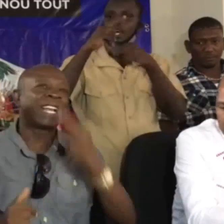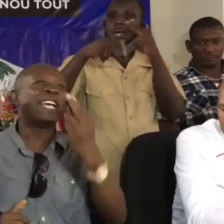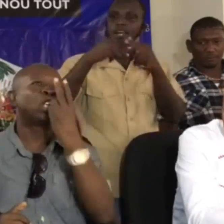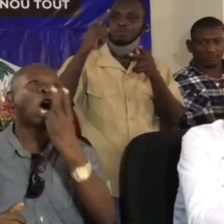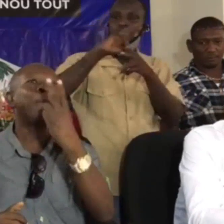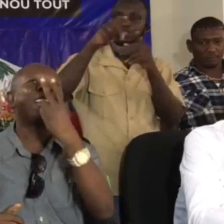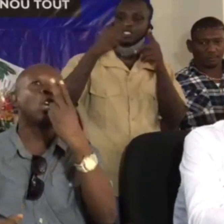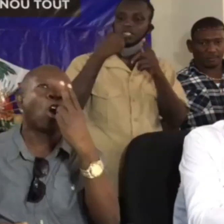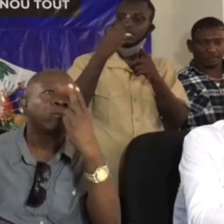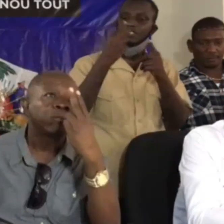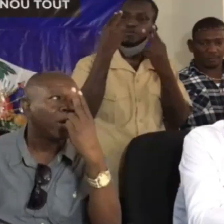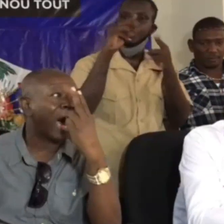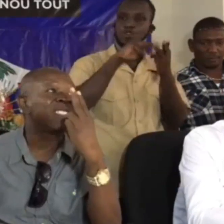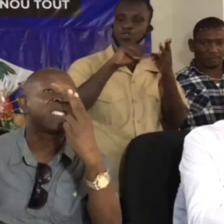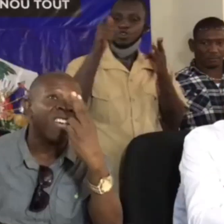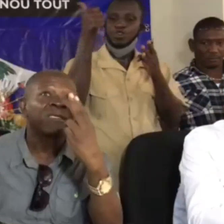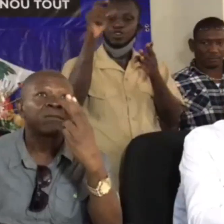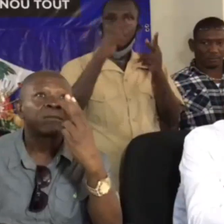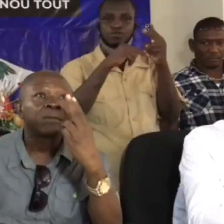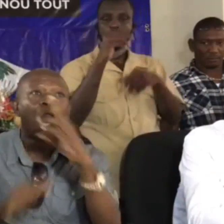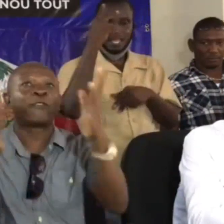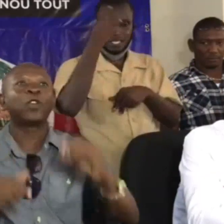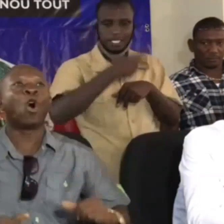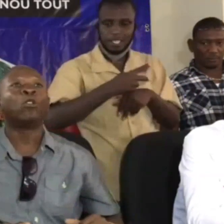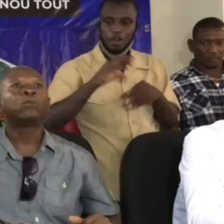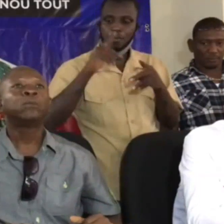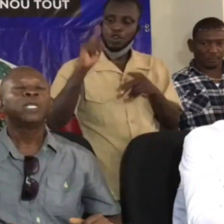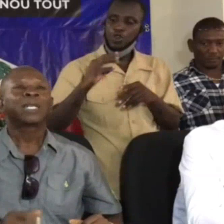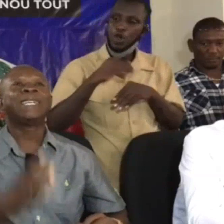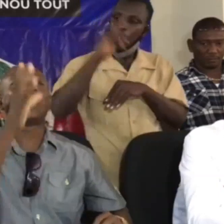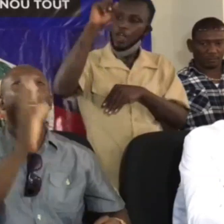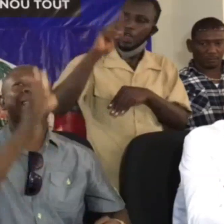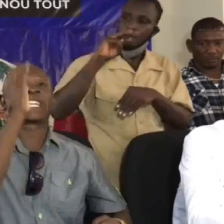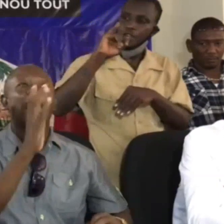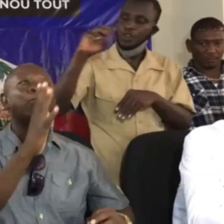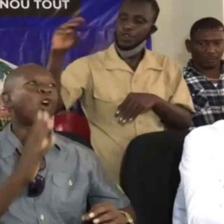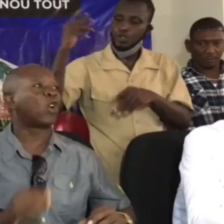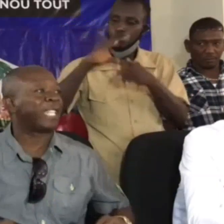À l'époque, il y avait 2 millions haïtiens environ